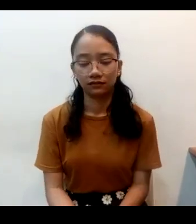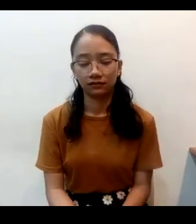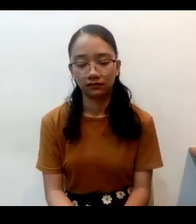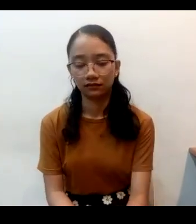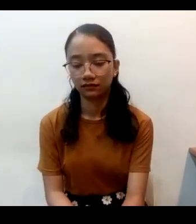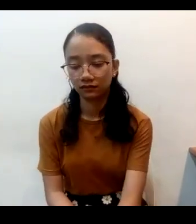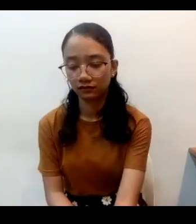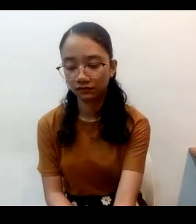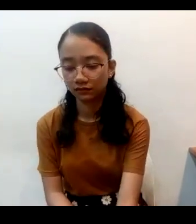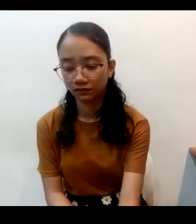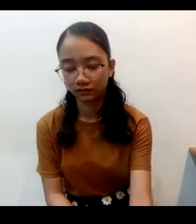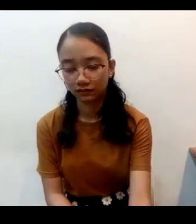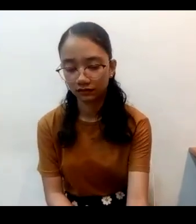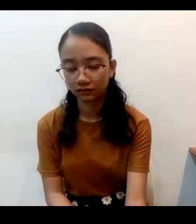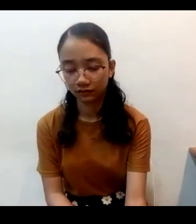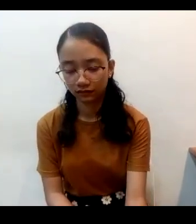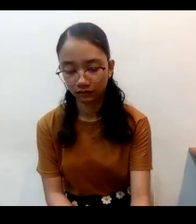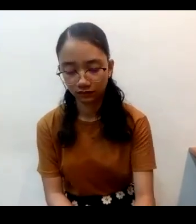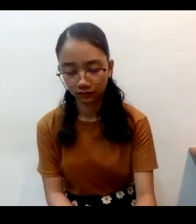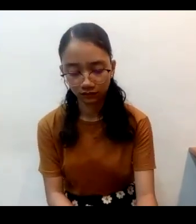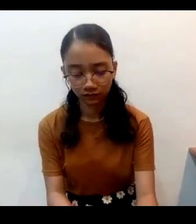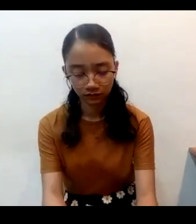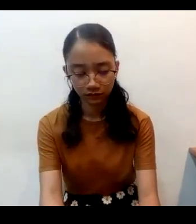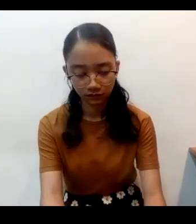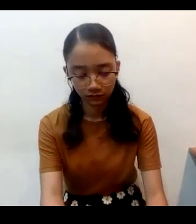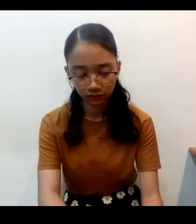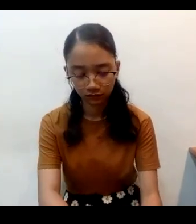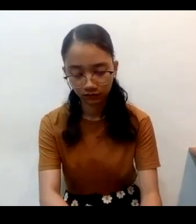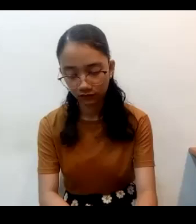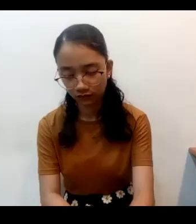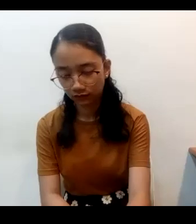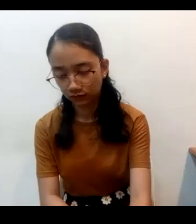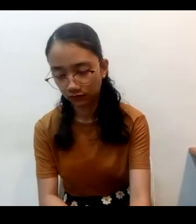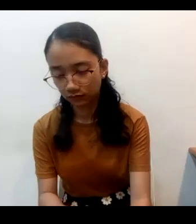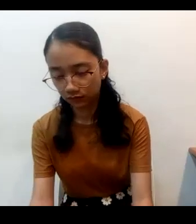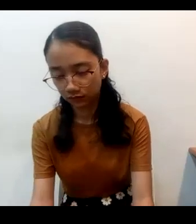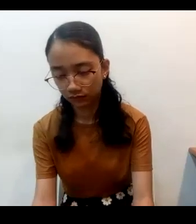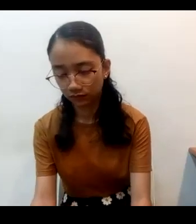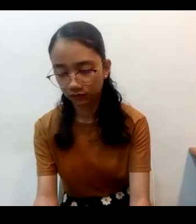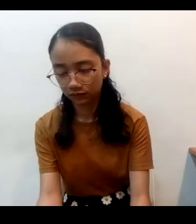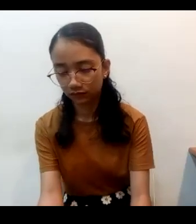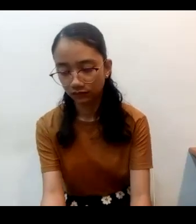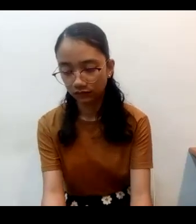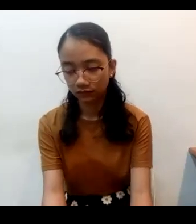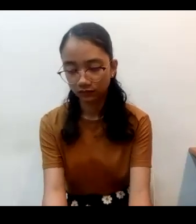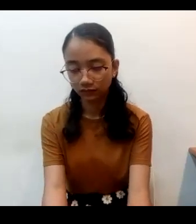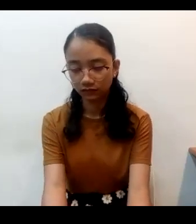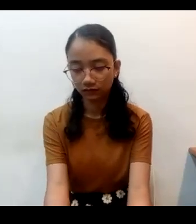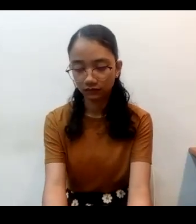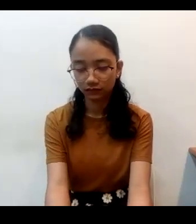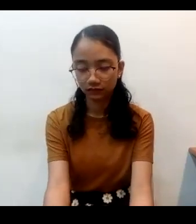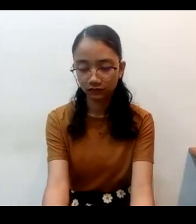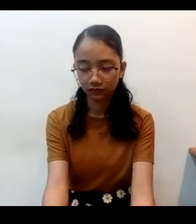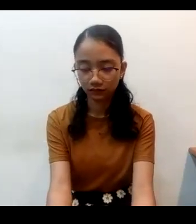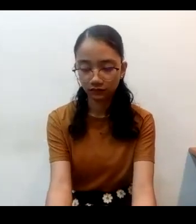at pinahira ng putik ang mga mata ng lalaki at sinabi sa kanya, humayo ka, maghugas ka sa imbakan ng tubig